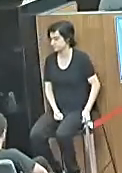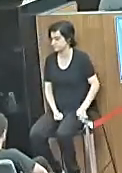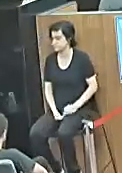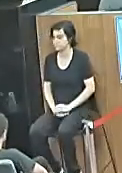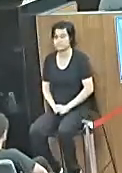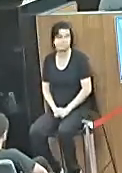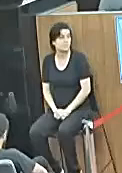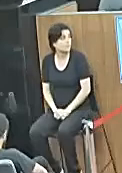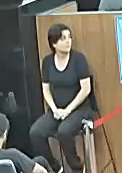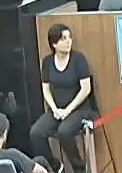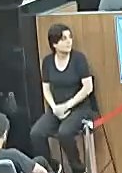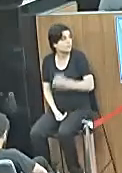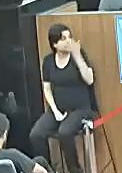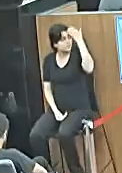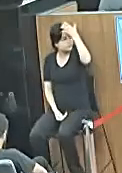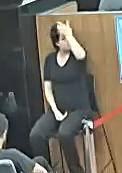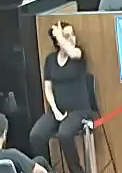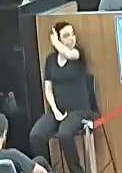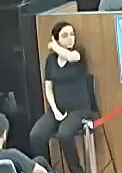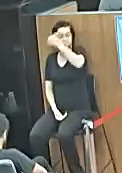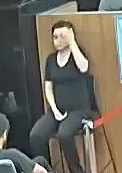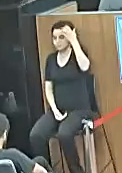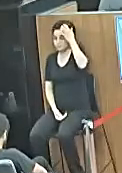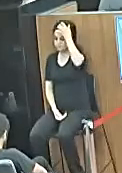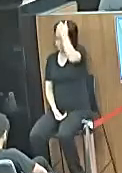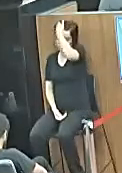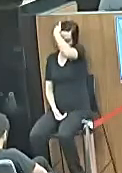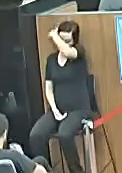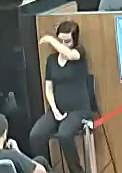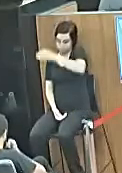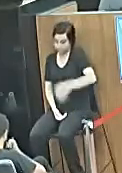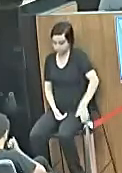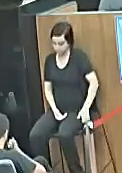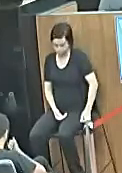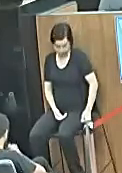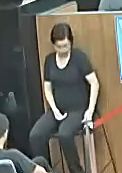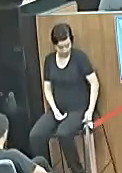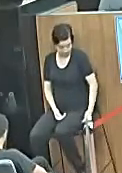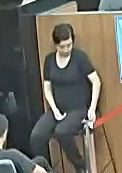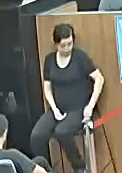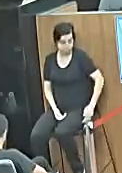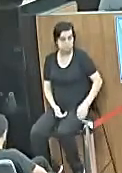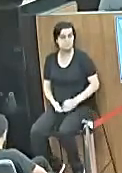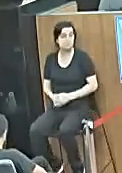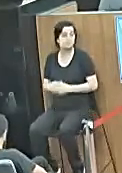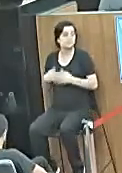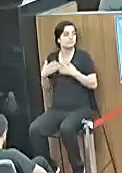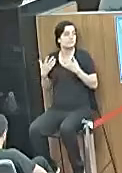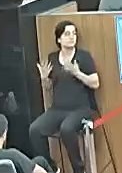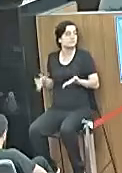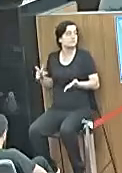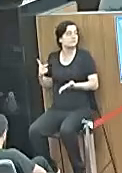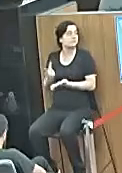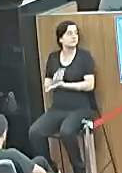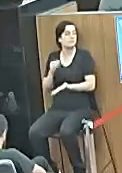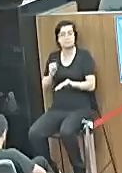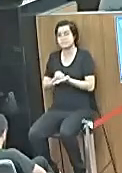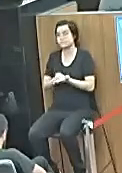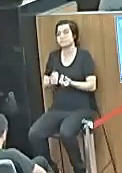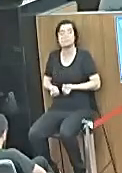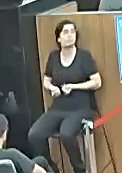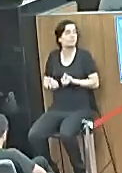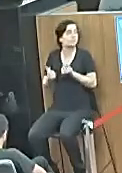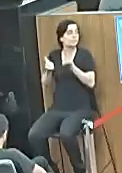renascer das águas que visa a recuperação ea proteção das nascentes o município deveria mas infelizmente a falta de recursos tornam